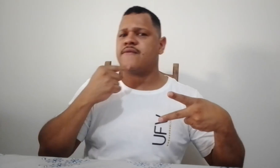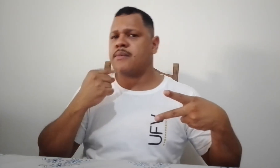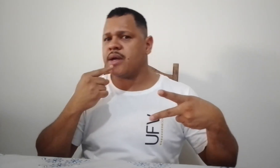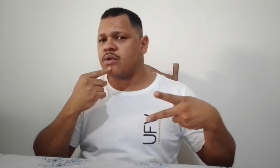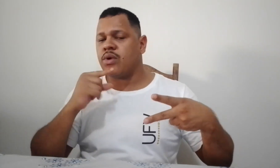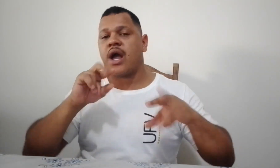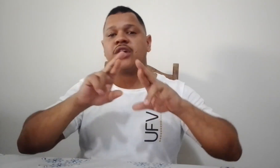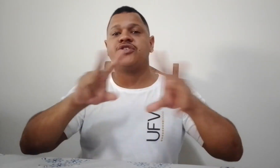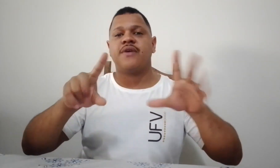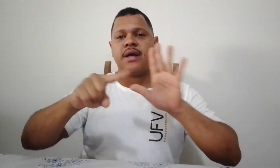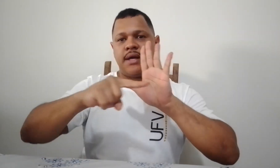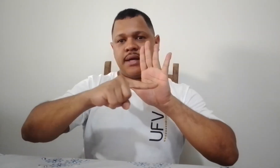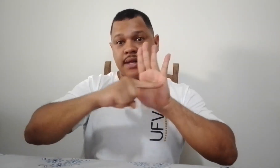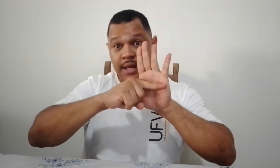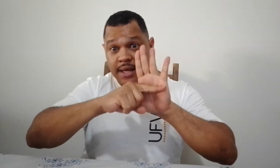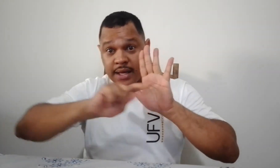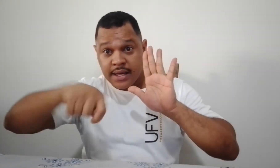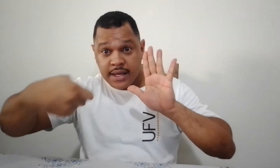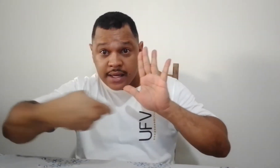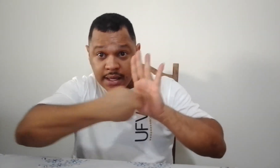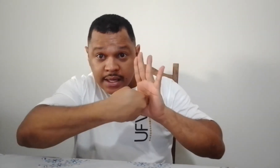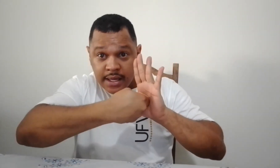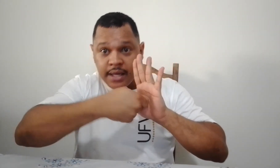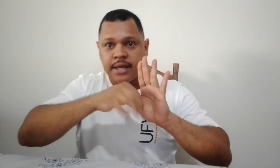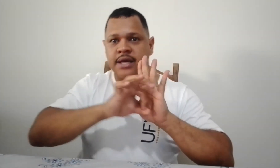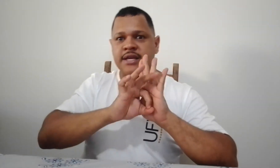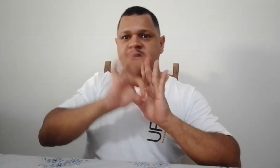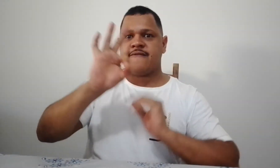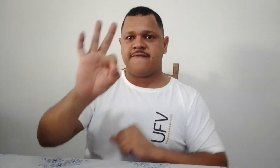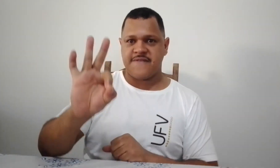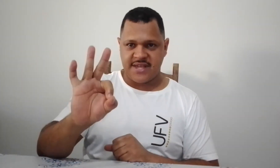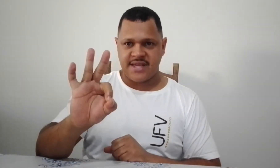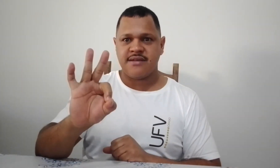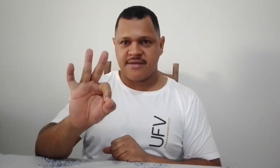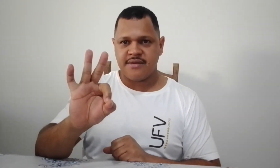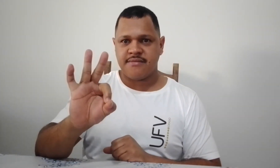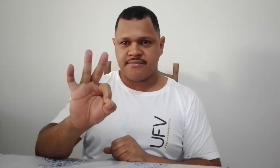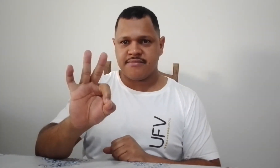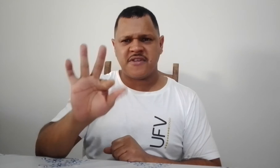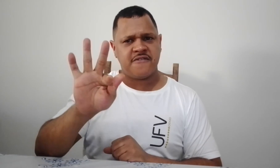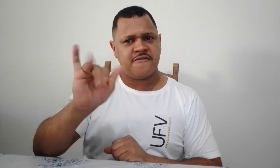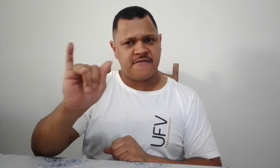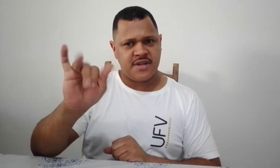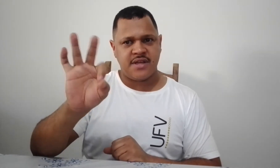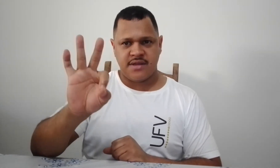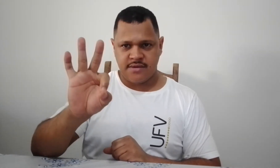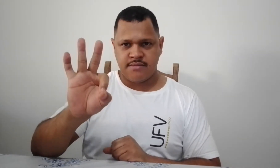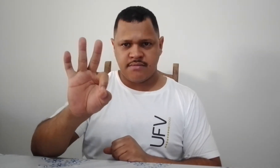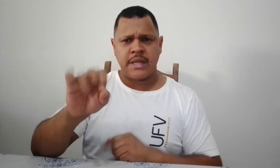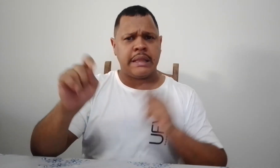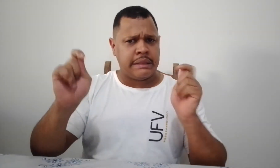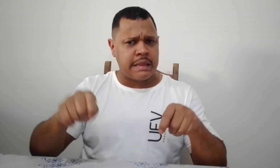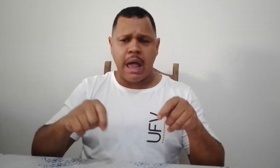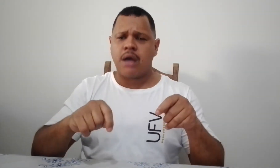φ. Ou seja, em qualquer ponto dessa curva eu consigo pegar essa diferença φ entre esses dois